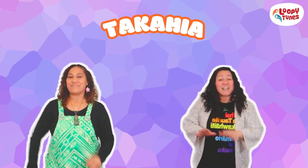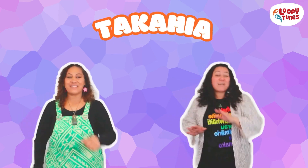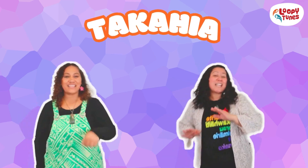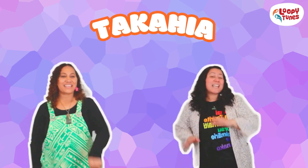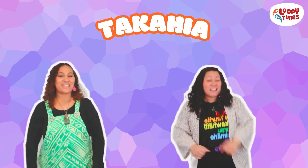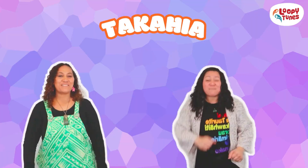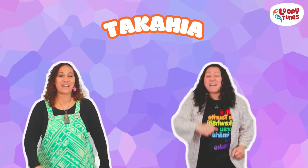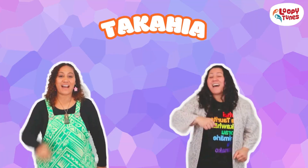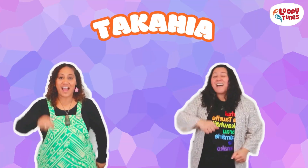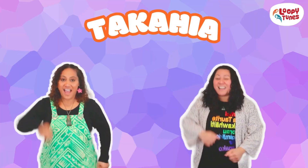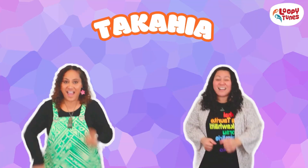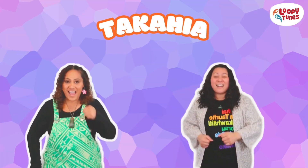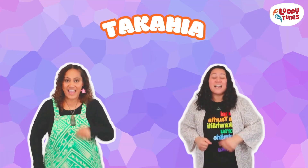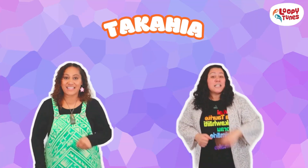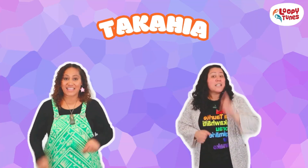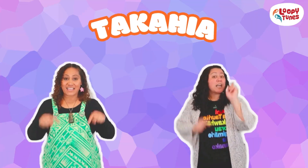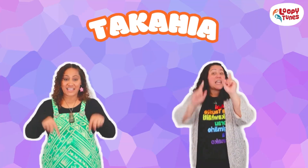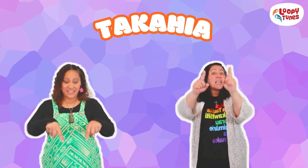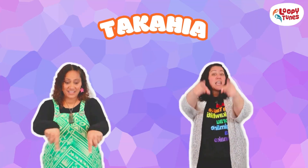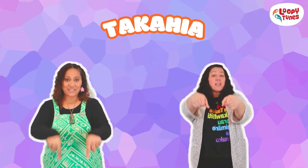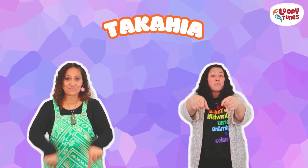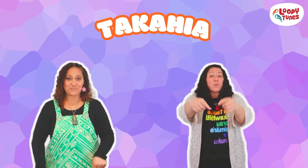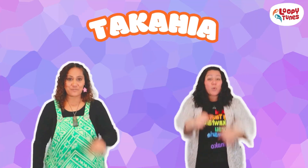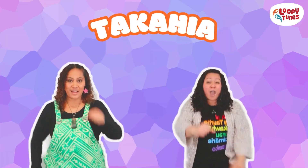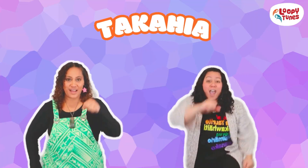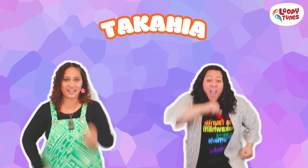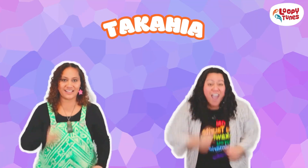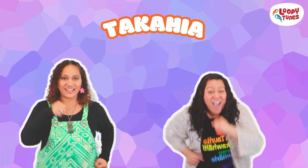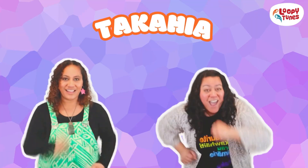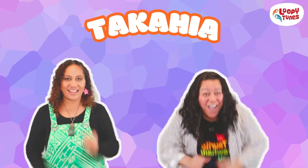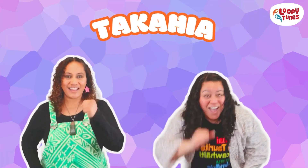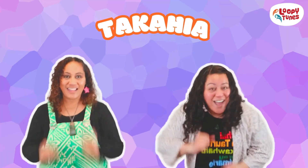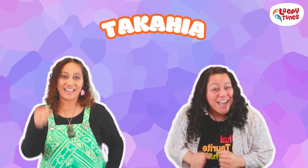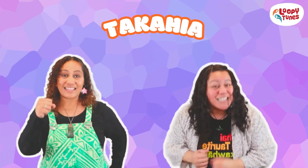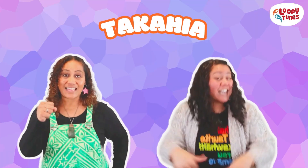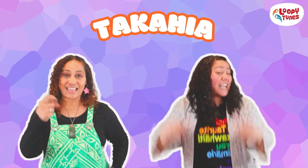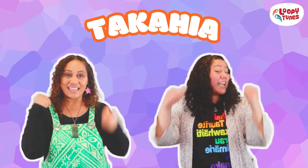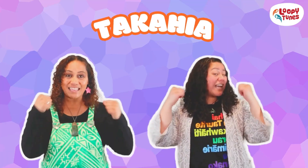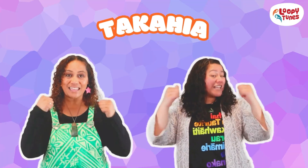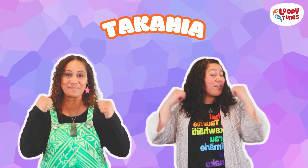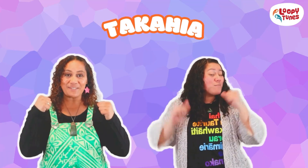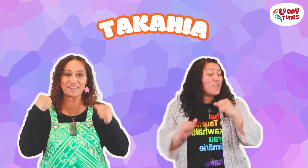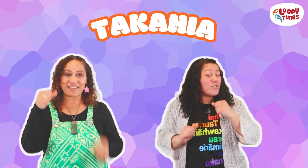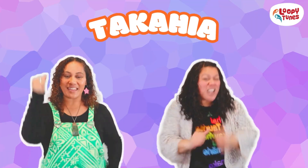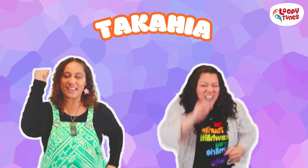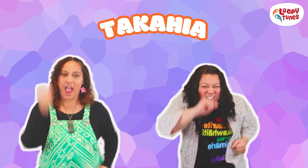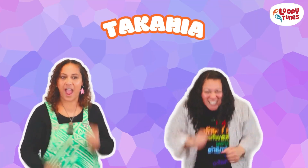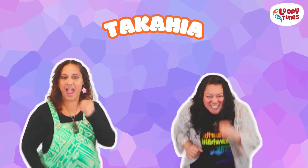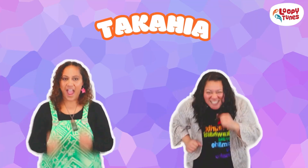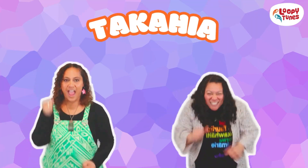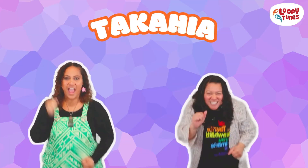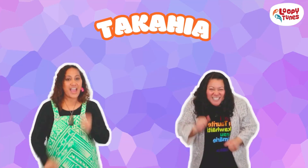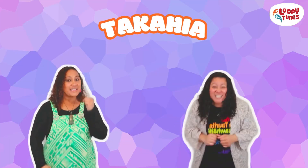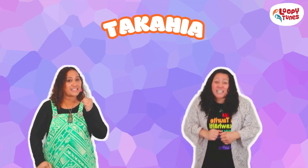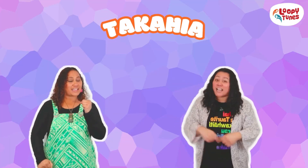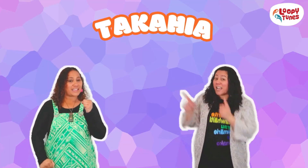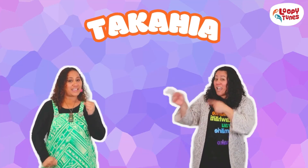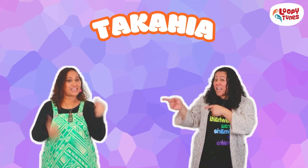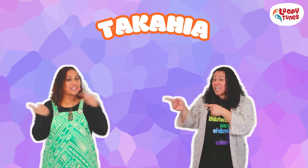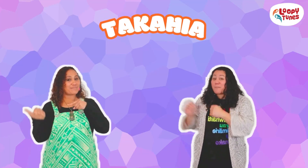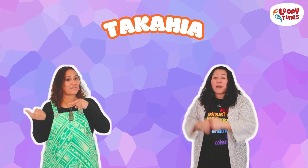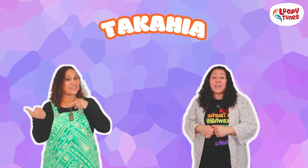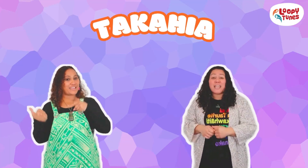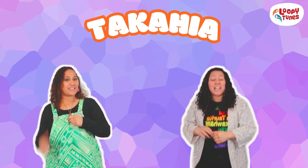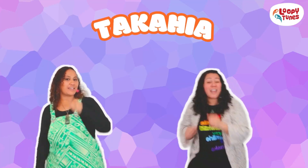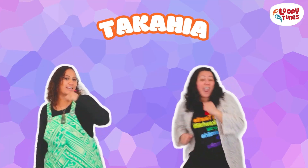takahia tamariki ma. Takahia ki mua, takahia ki muri,